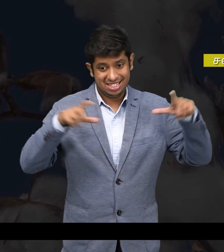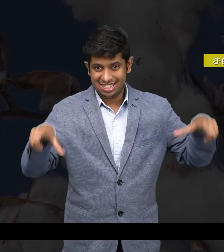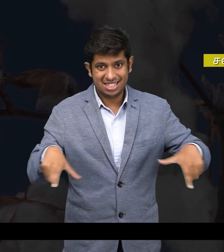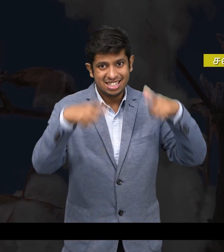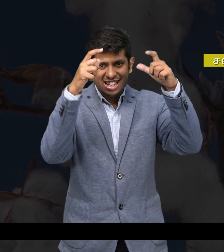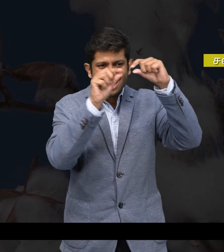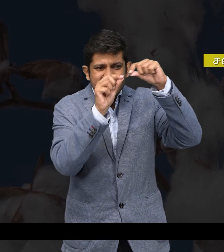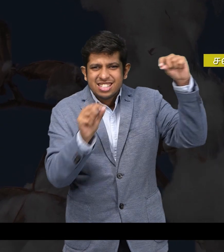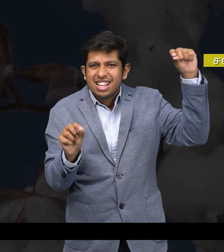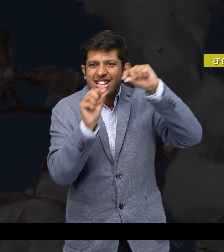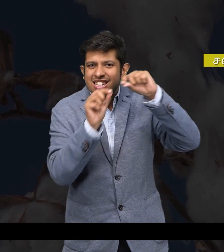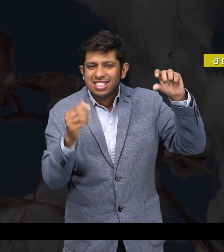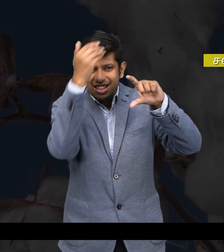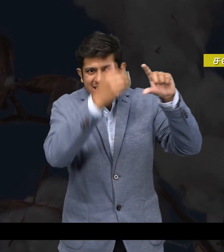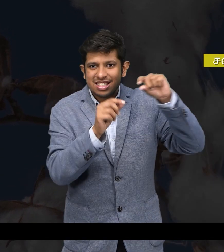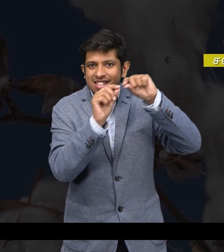சணல்.